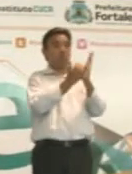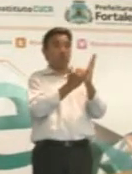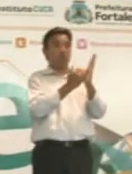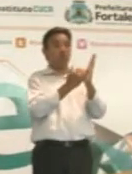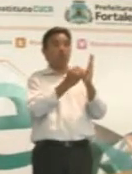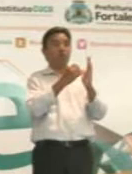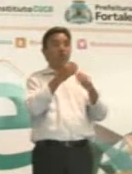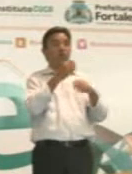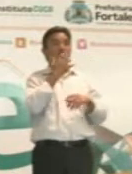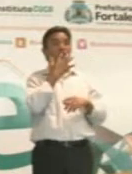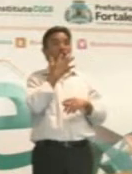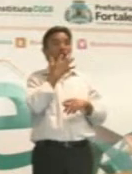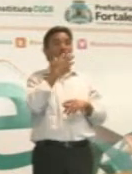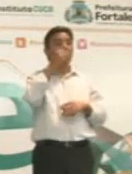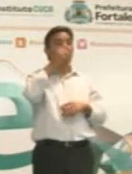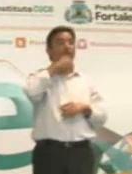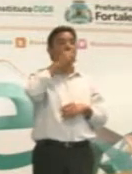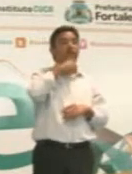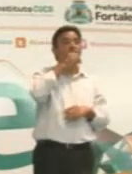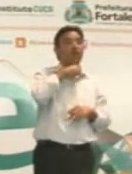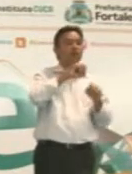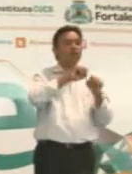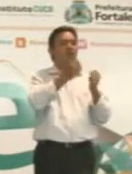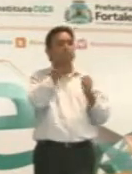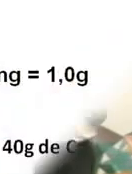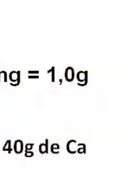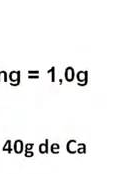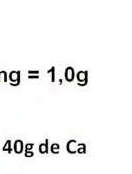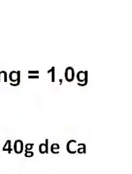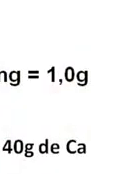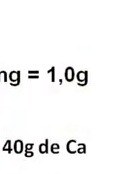ossos frágeis e mais suscetíveis a fraturas.